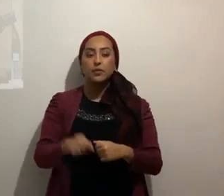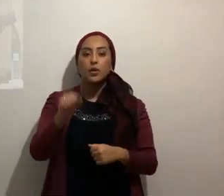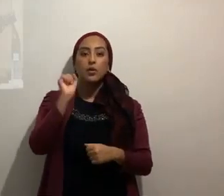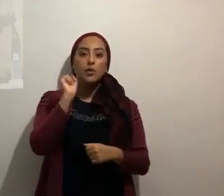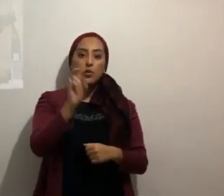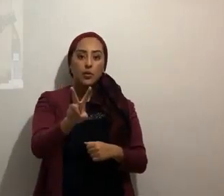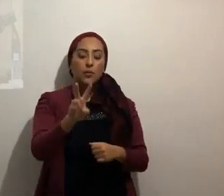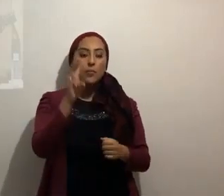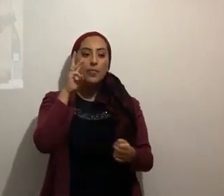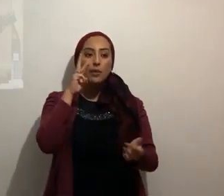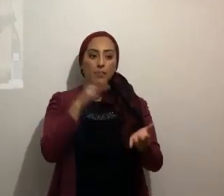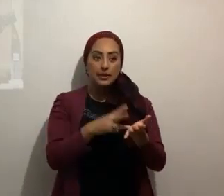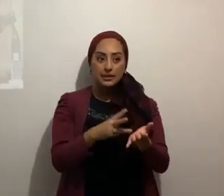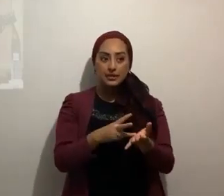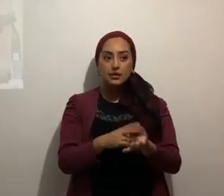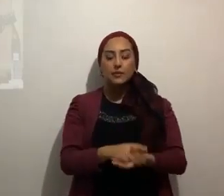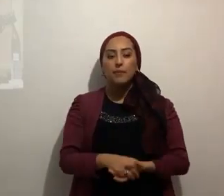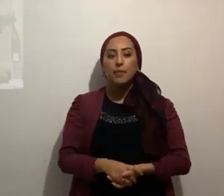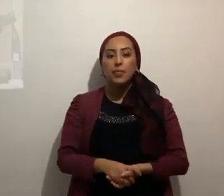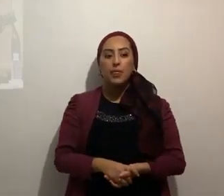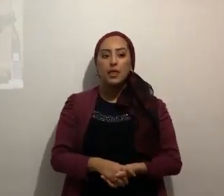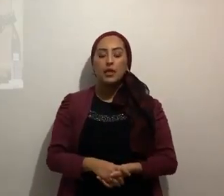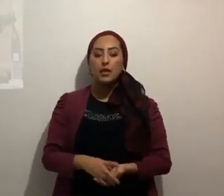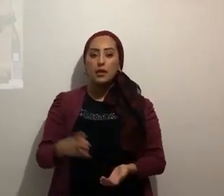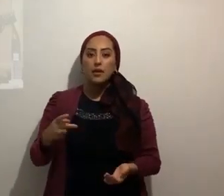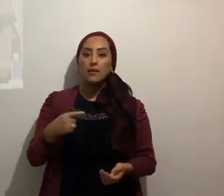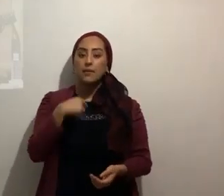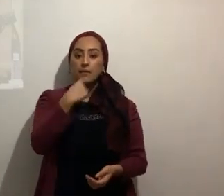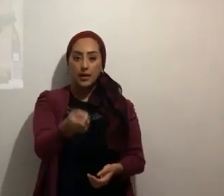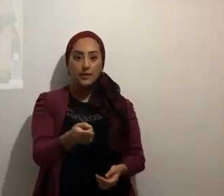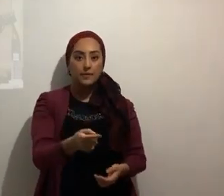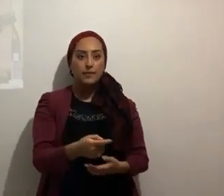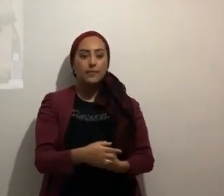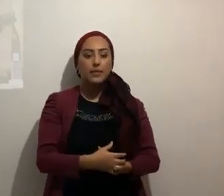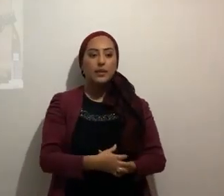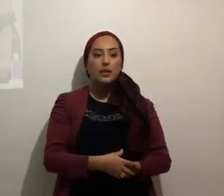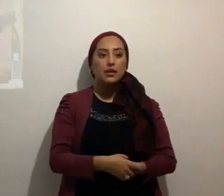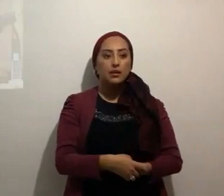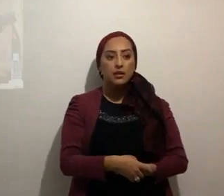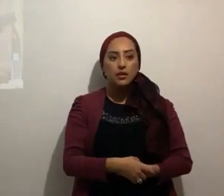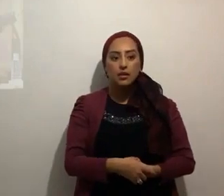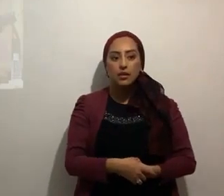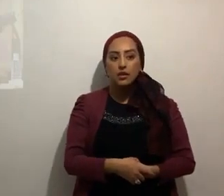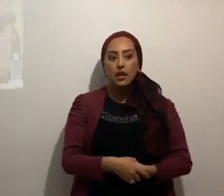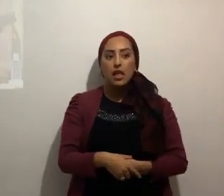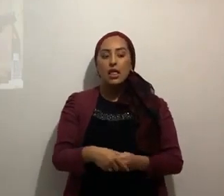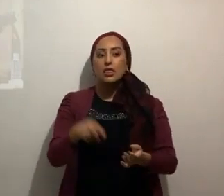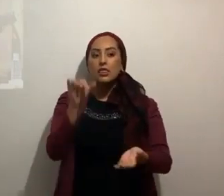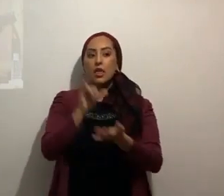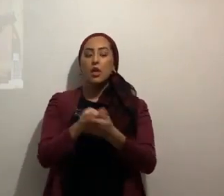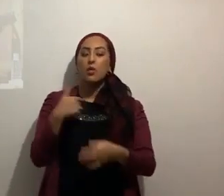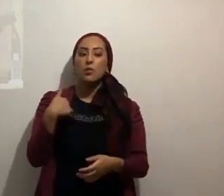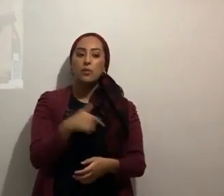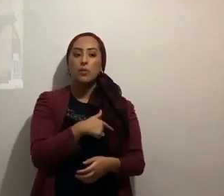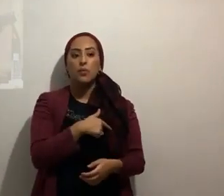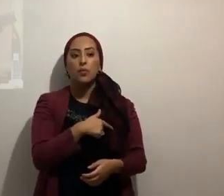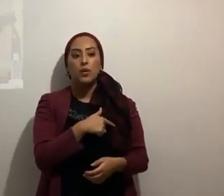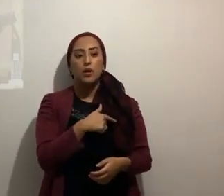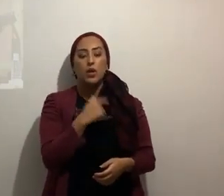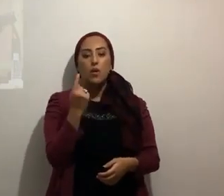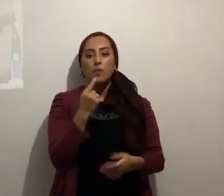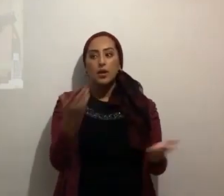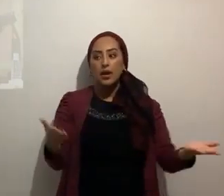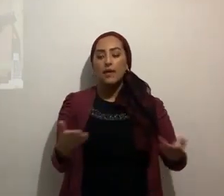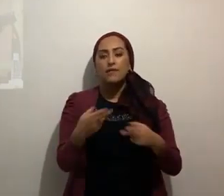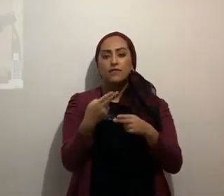dos testigos atestiguan, valga la redundancia, hermanos, hermanas, que somos